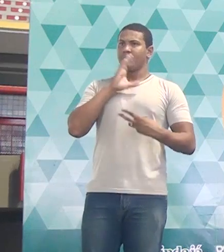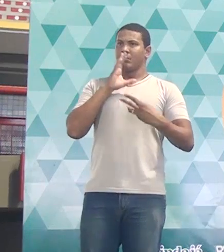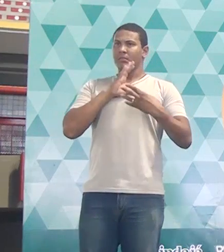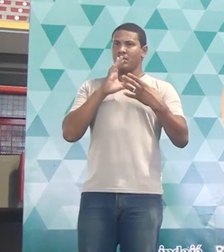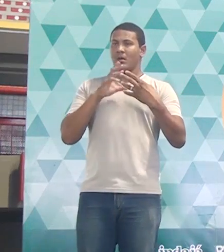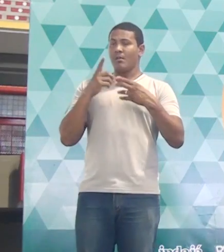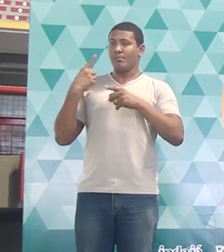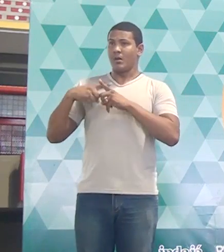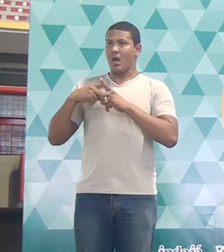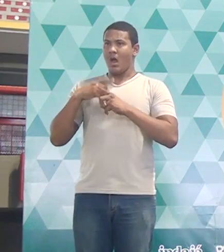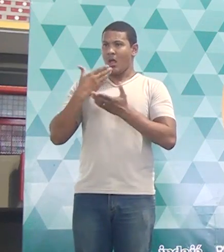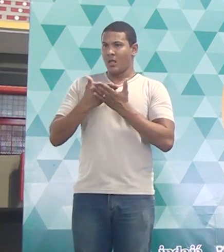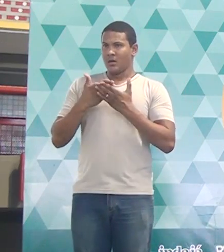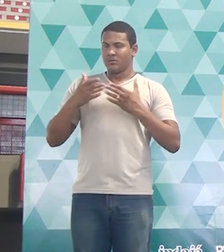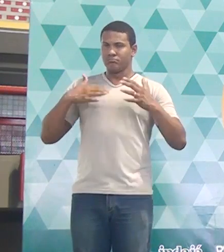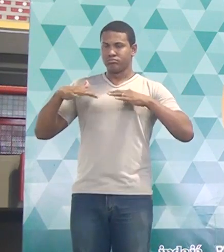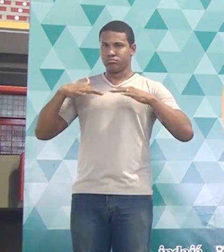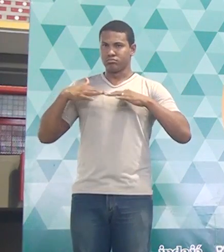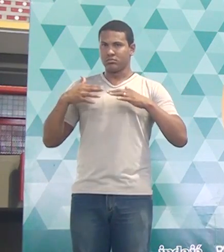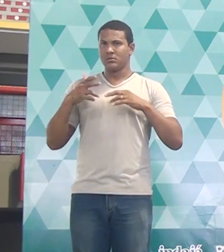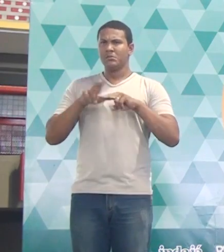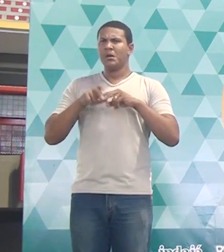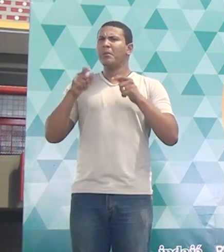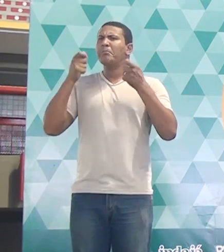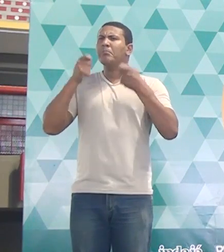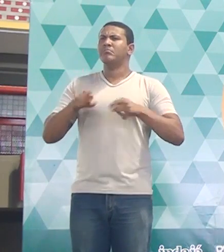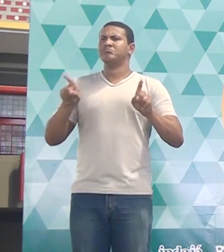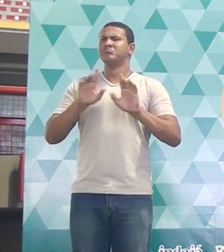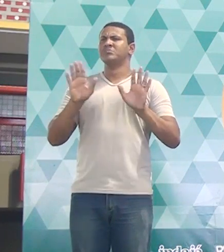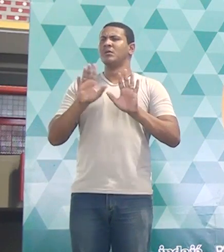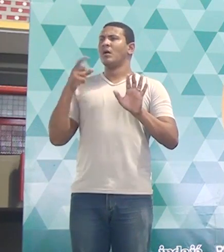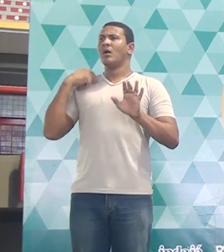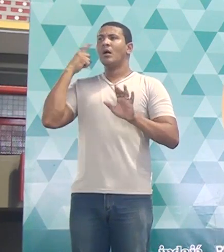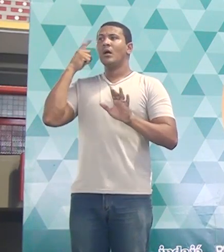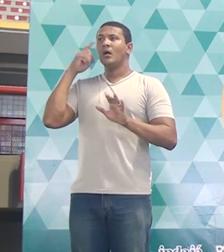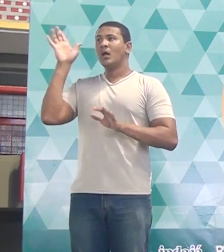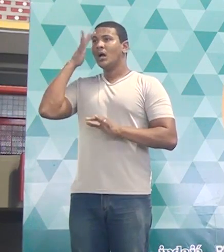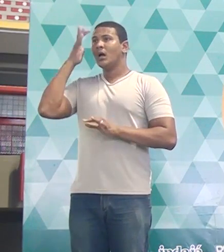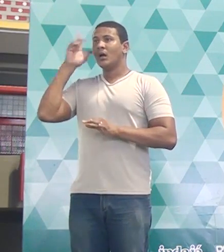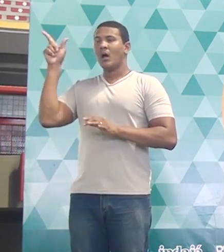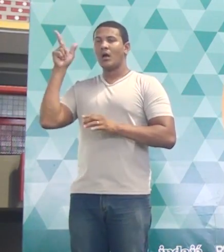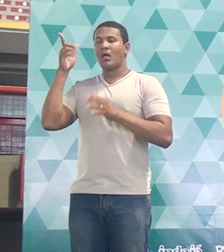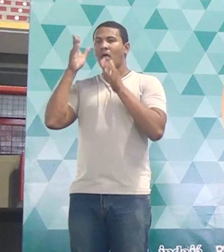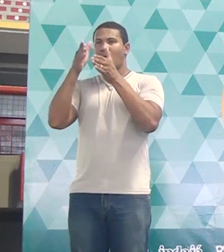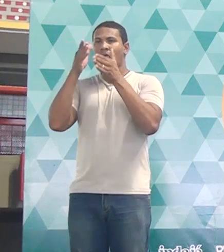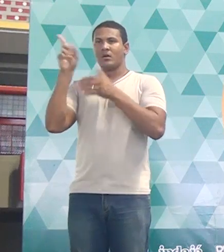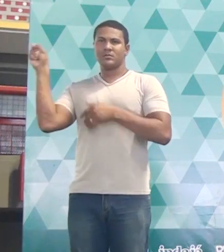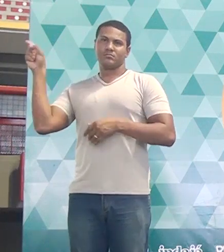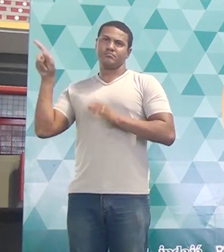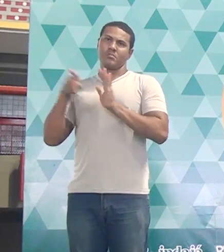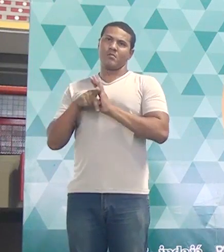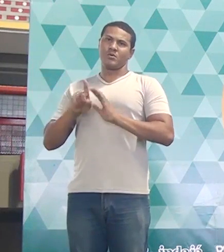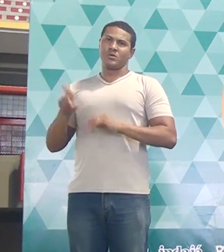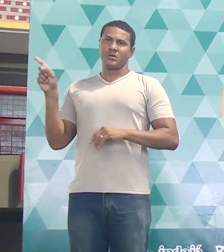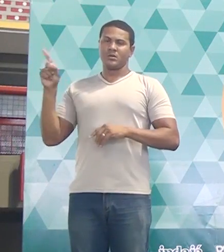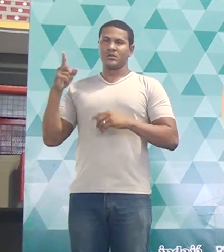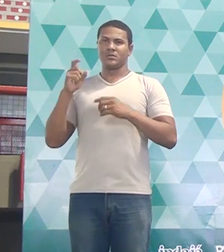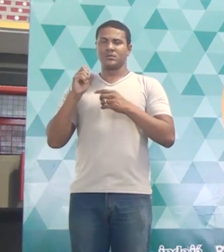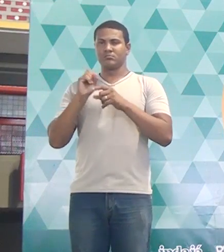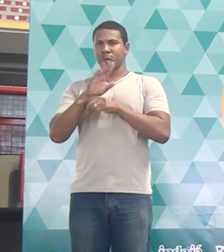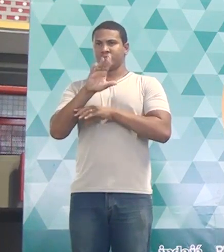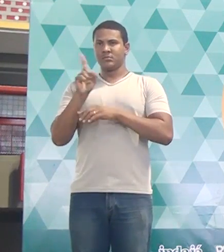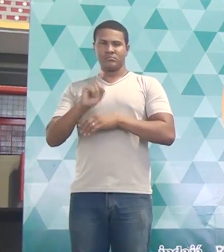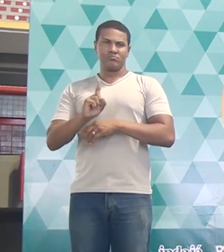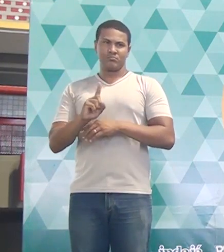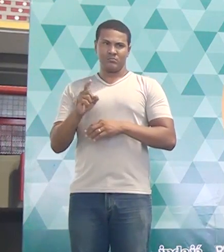ficar agilizada. Tá? Não se preocupe muito em decorar o slide ou copiar, porque você tem isso anotado.